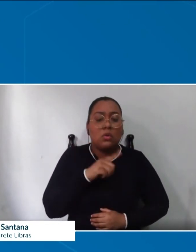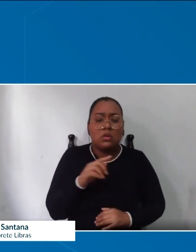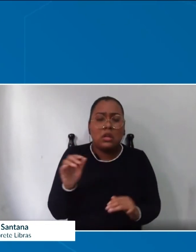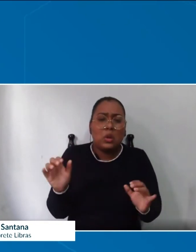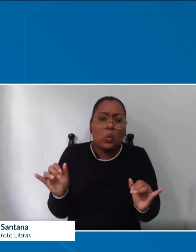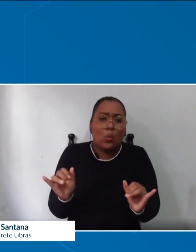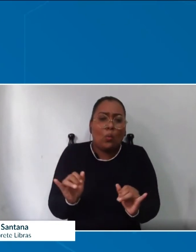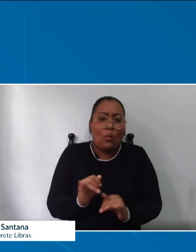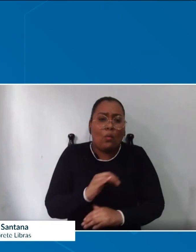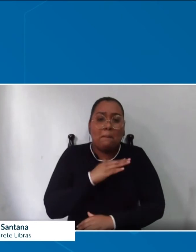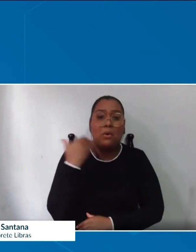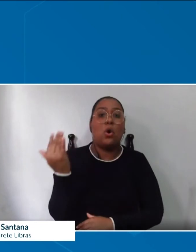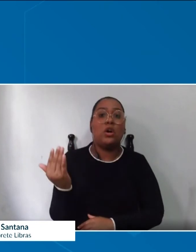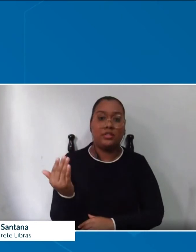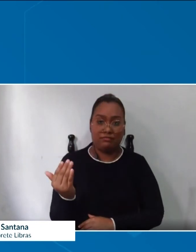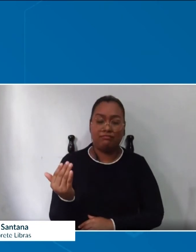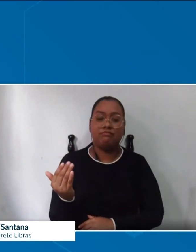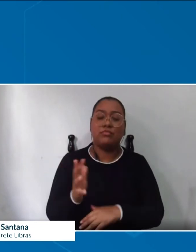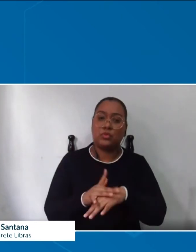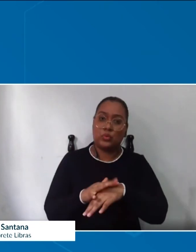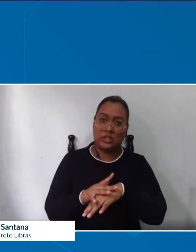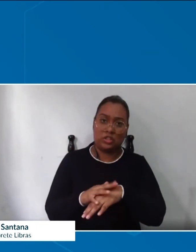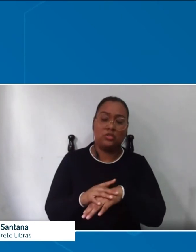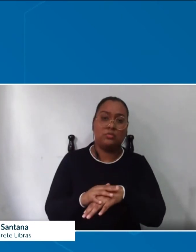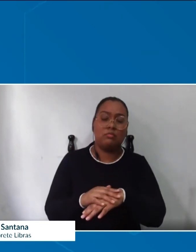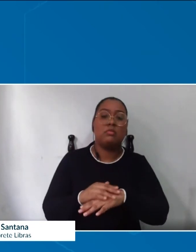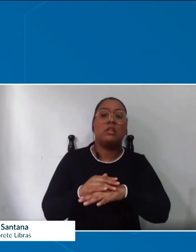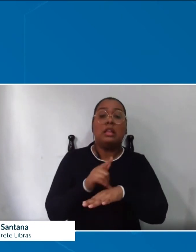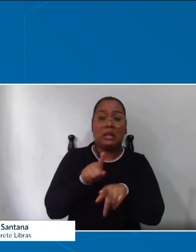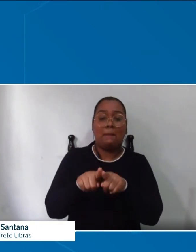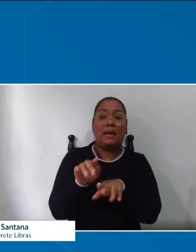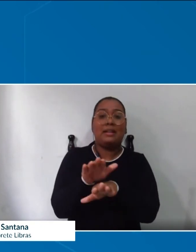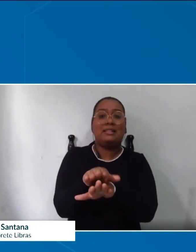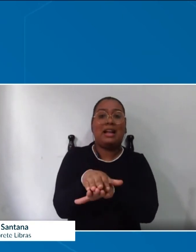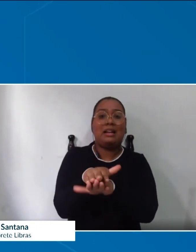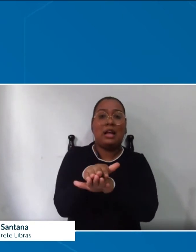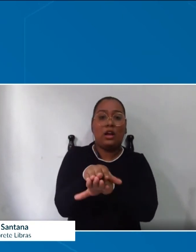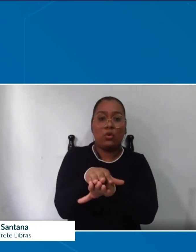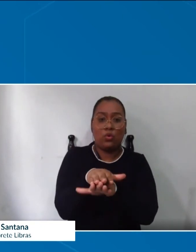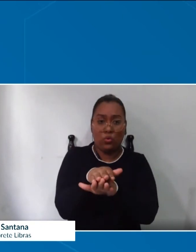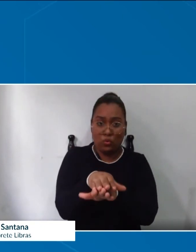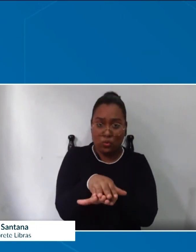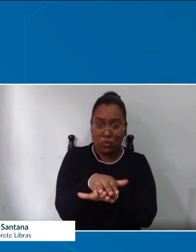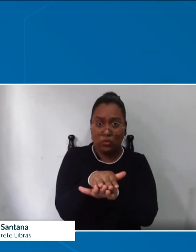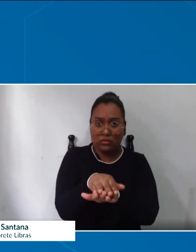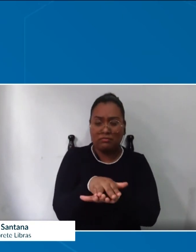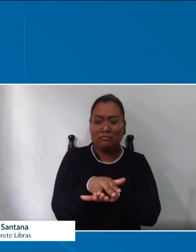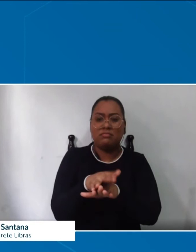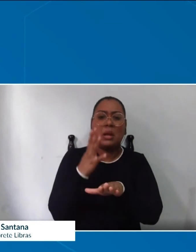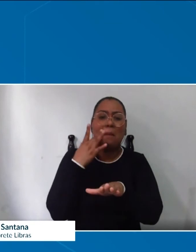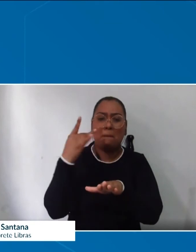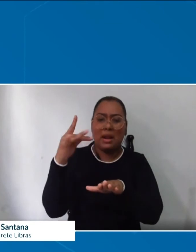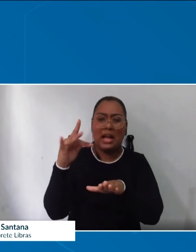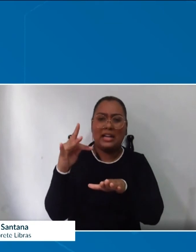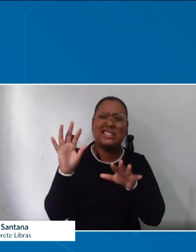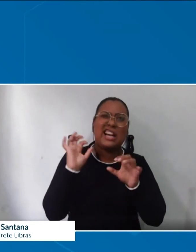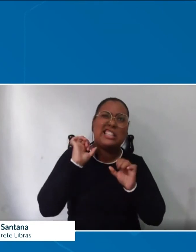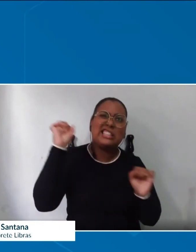doente e acaba morrendo. Nós temos tartarugas que ficam presas a pedaços de plásticos, peixes